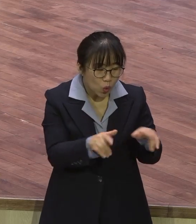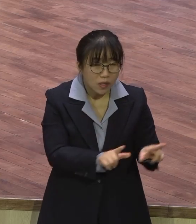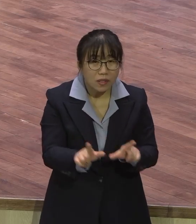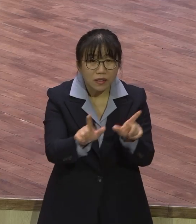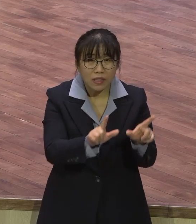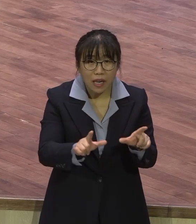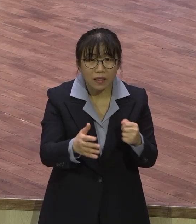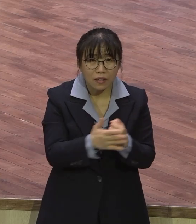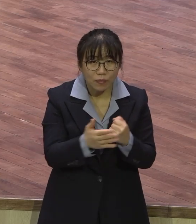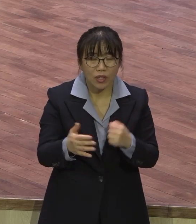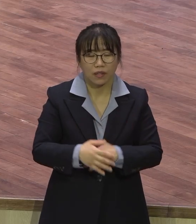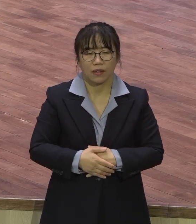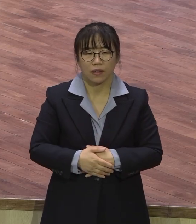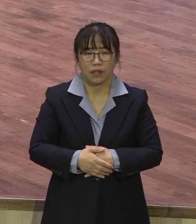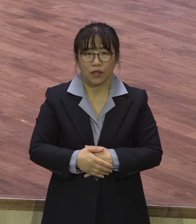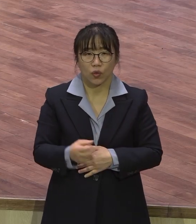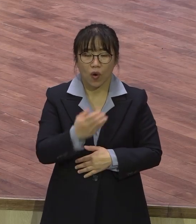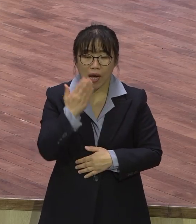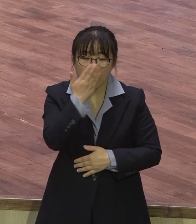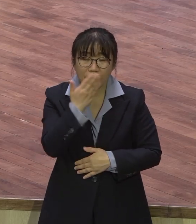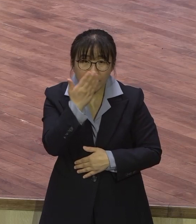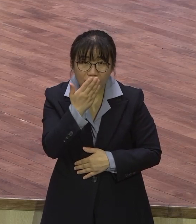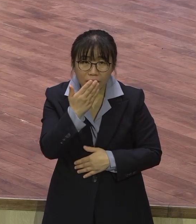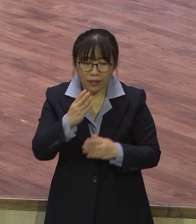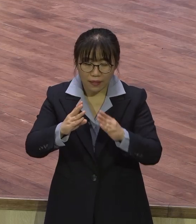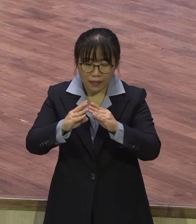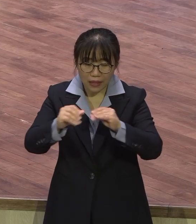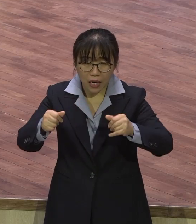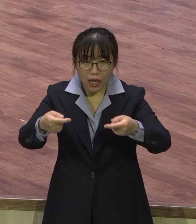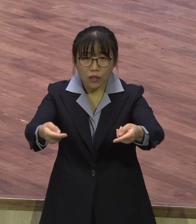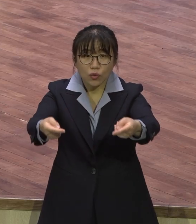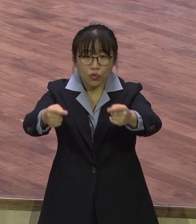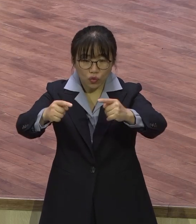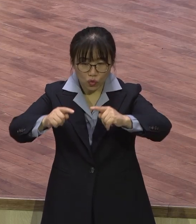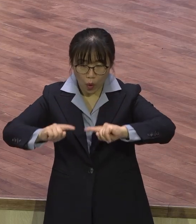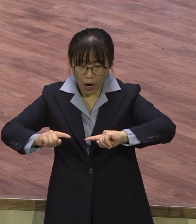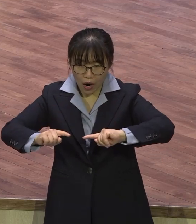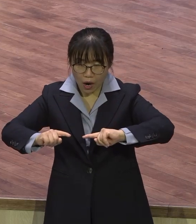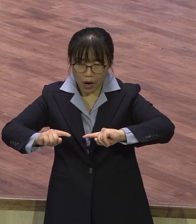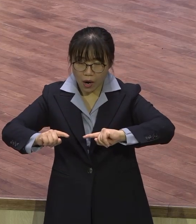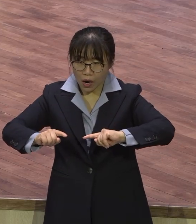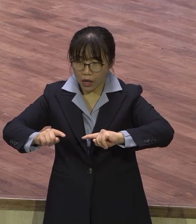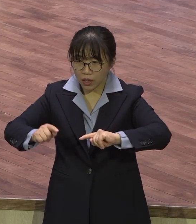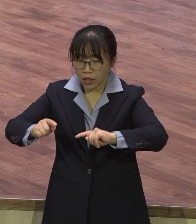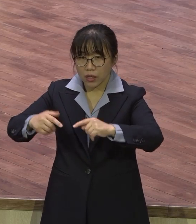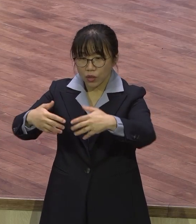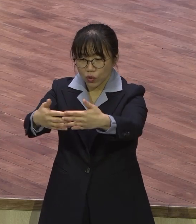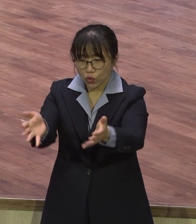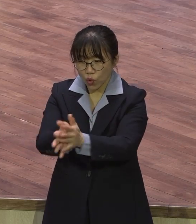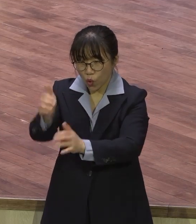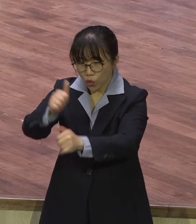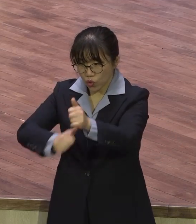또 가난한 땅에 들어옵니다 가난한 땅에 들어오는데 가난한 땅에 칠족속이 있는데 그게 다 우산이 다 있어요